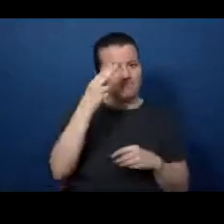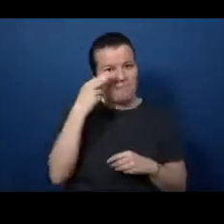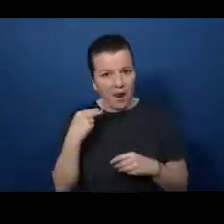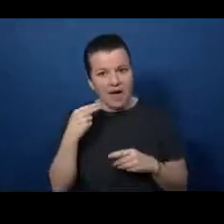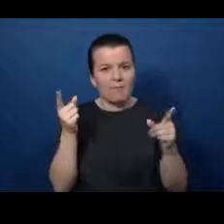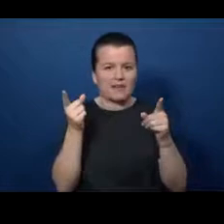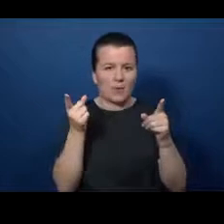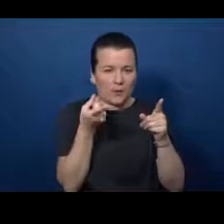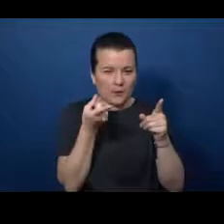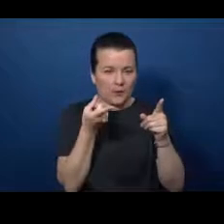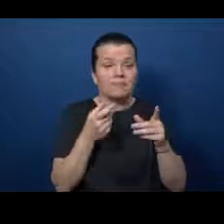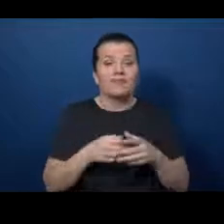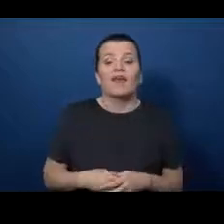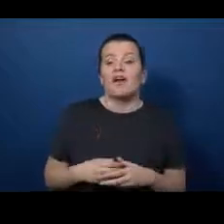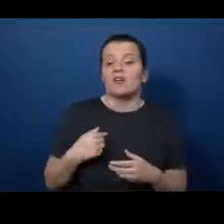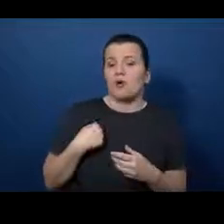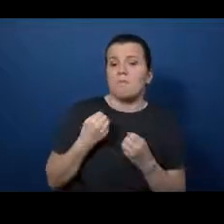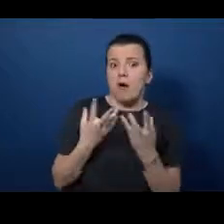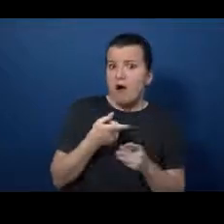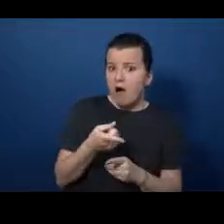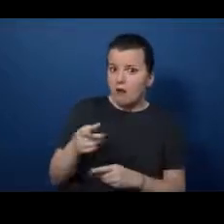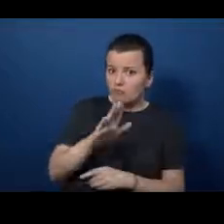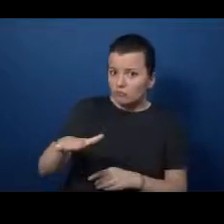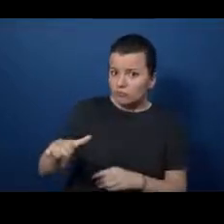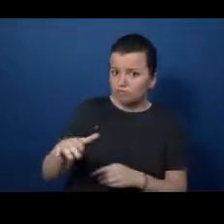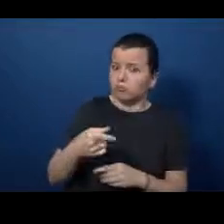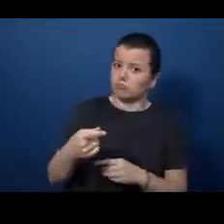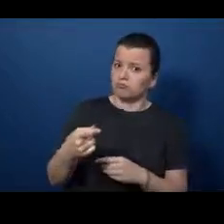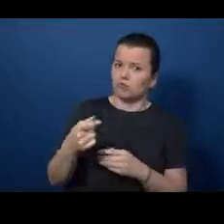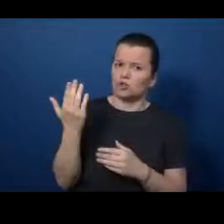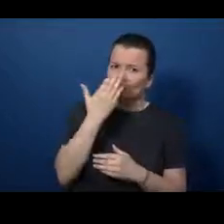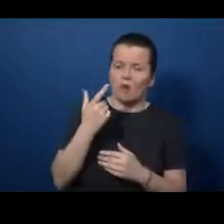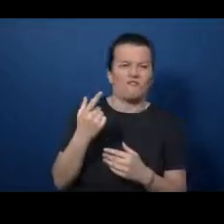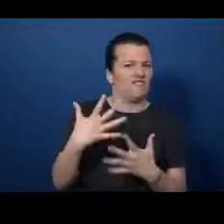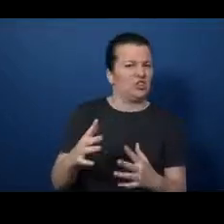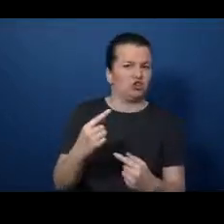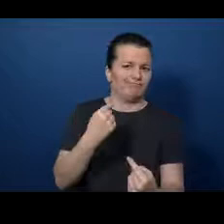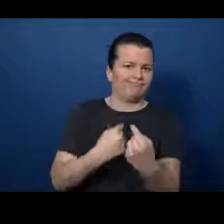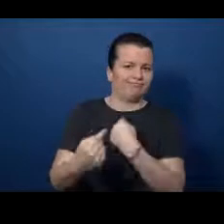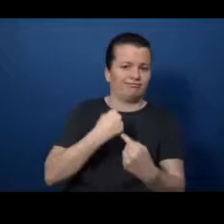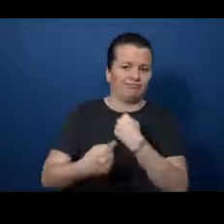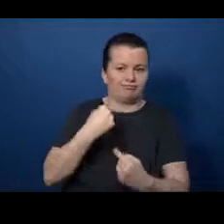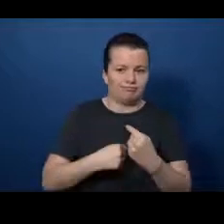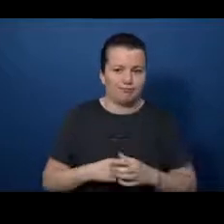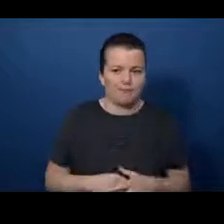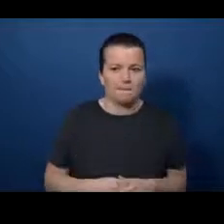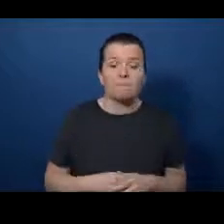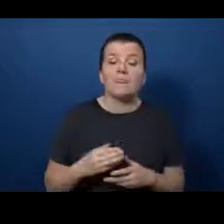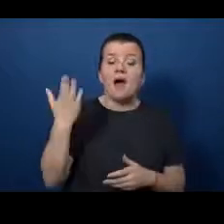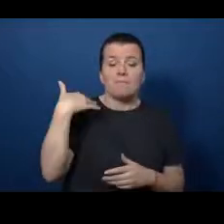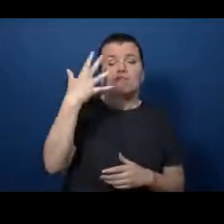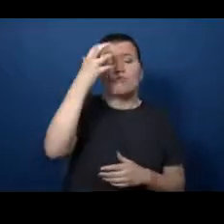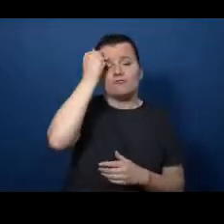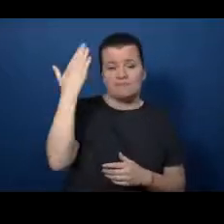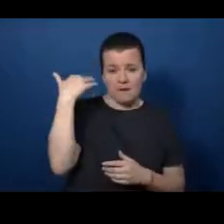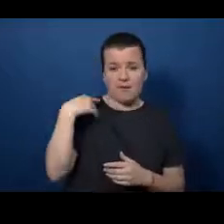欺凌的事件呢，大部分发生在初中时期。第一件事呢，主要是在我初中军训之后，有一个坐在